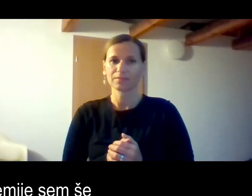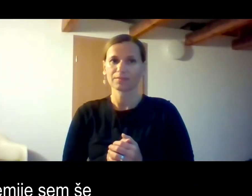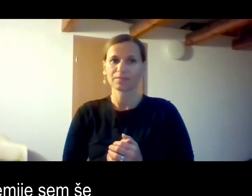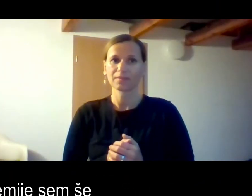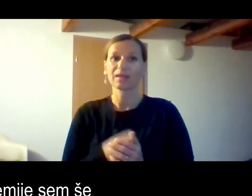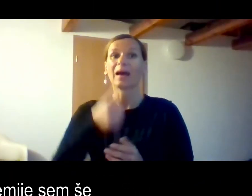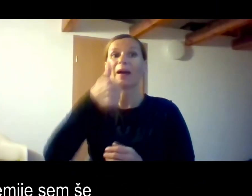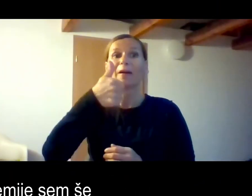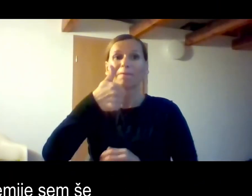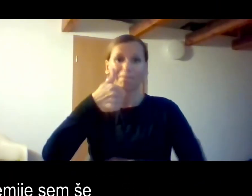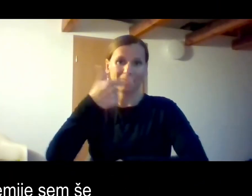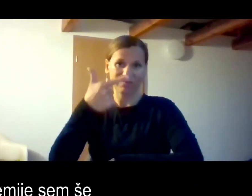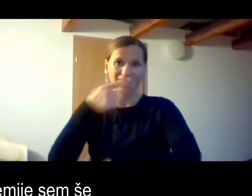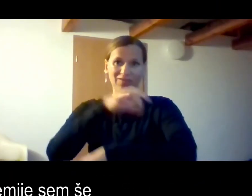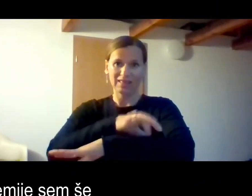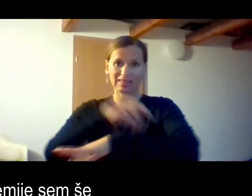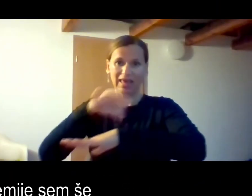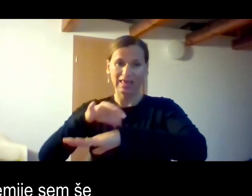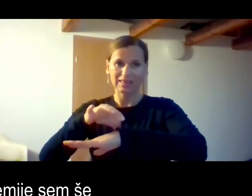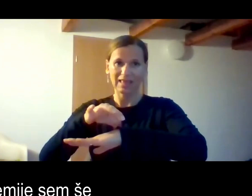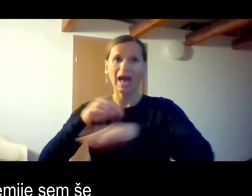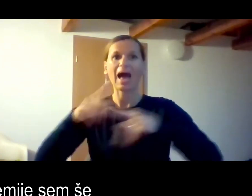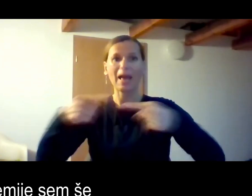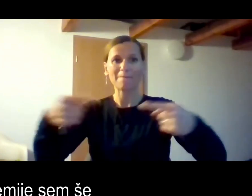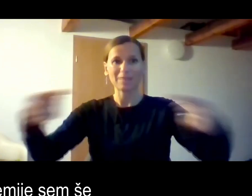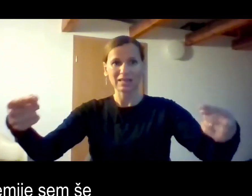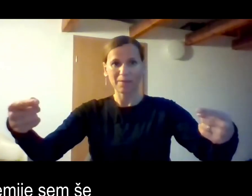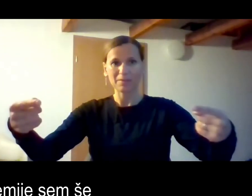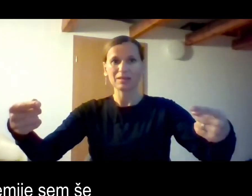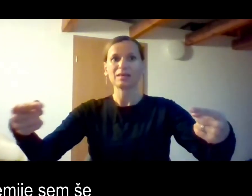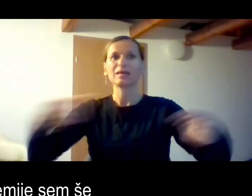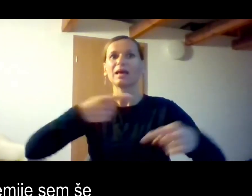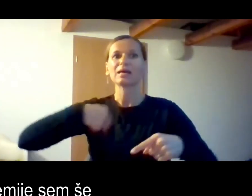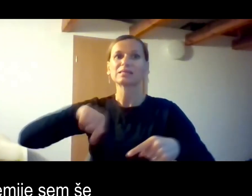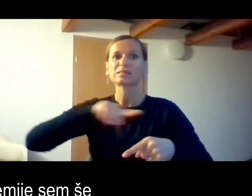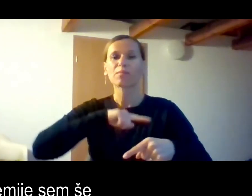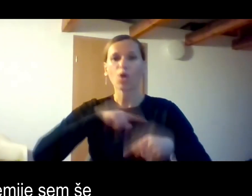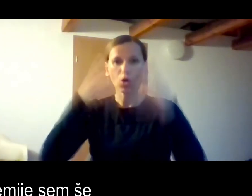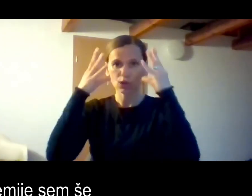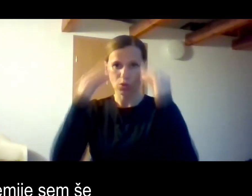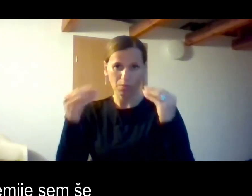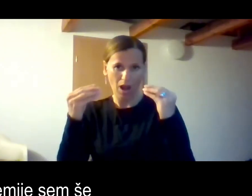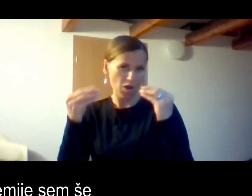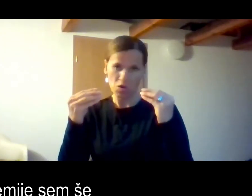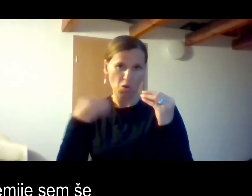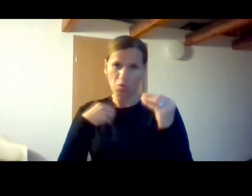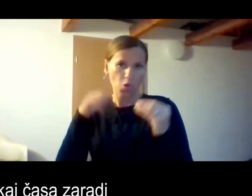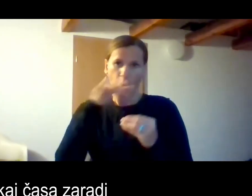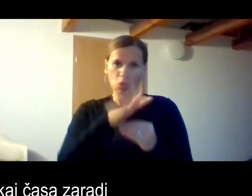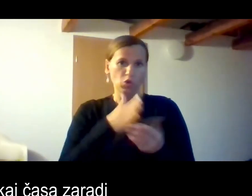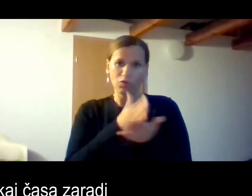Prva 2 tedna epidemije, smo se normalno sem se normalno hodil v službo,